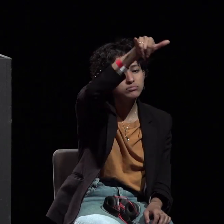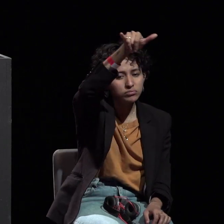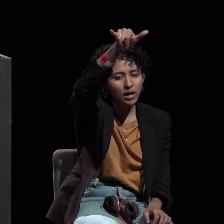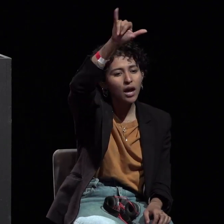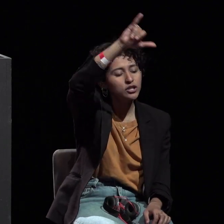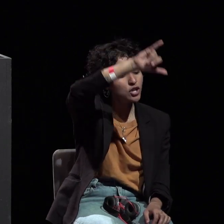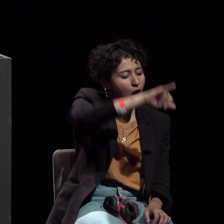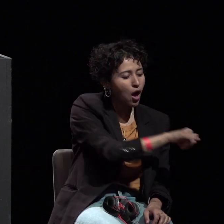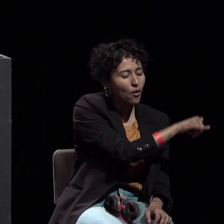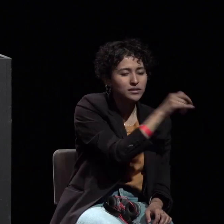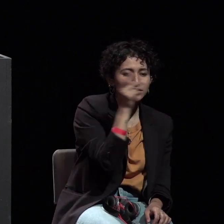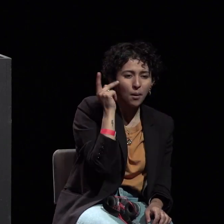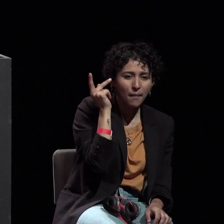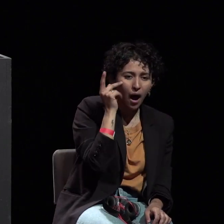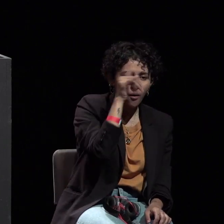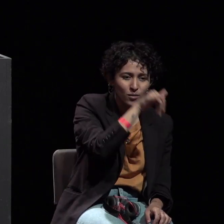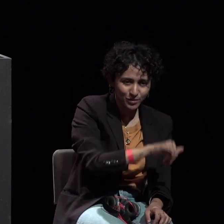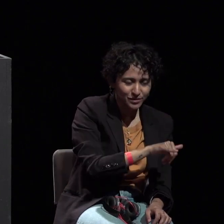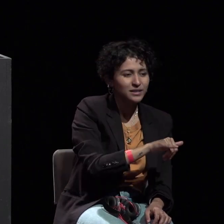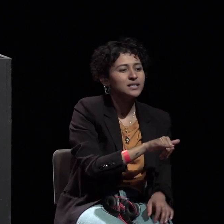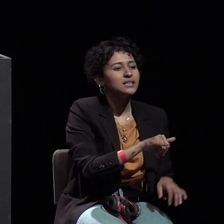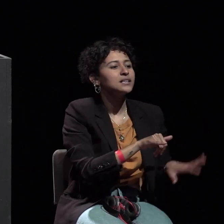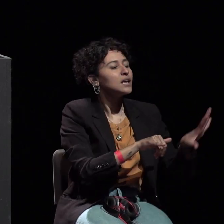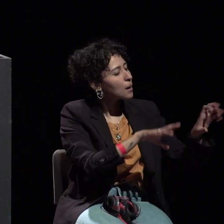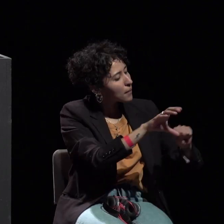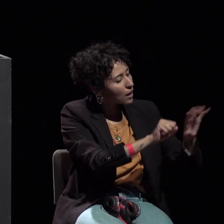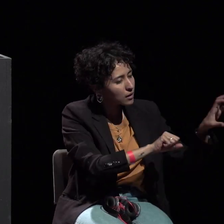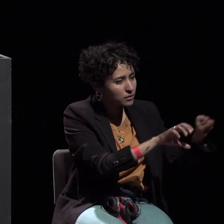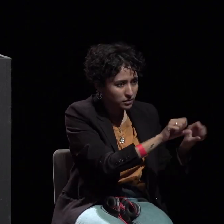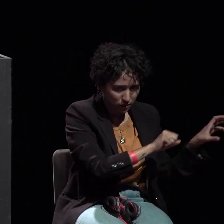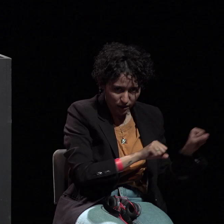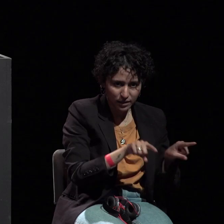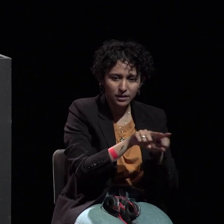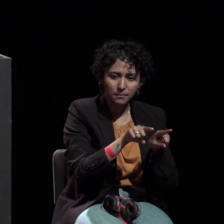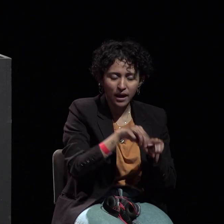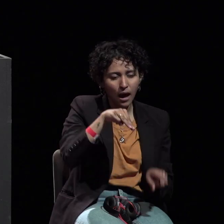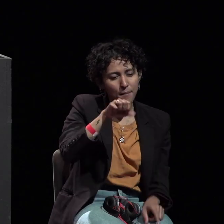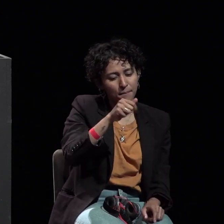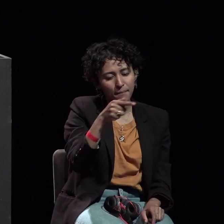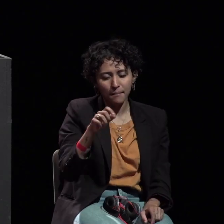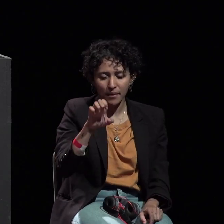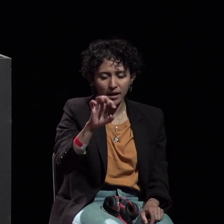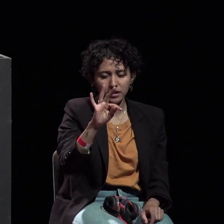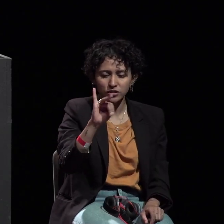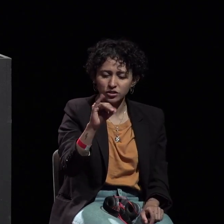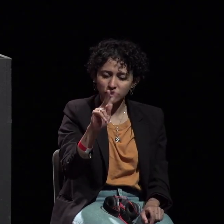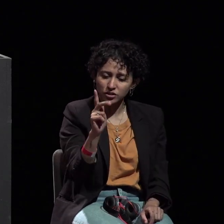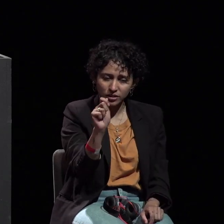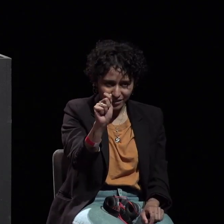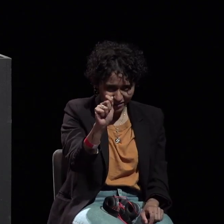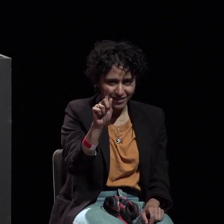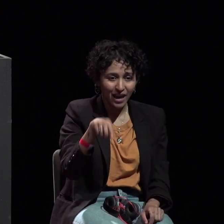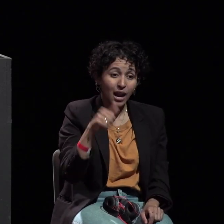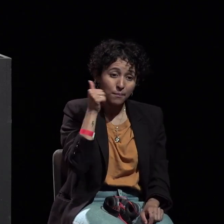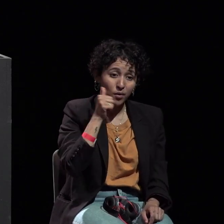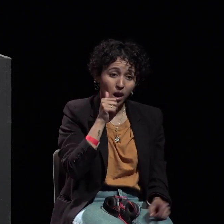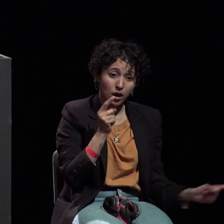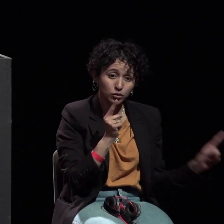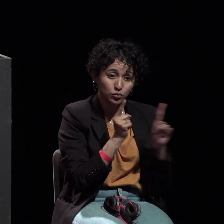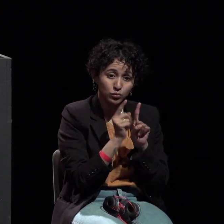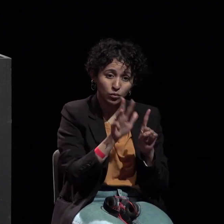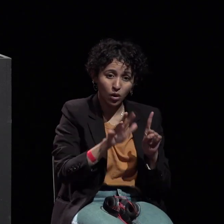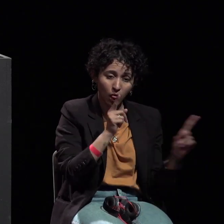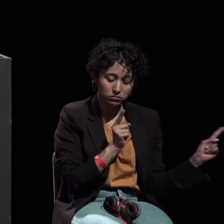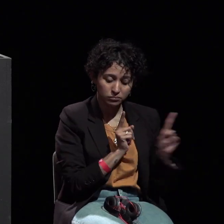São Paulo para pegar algumas pessoas, entre elas a mãe Tinha, que já faleceu. E foi uma coisa muito